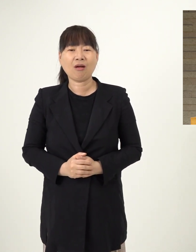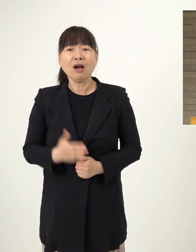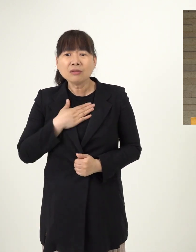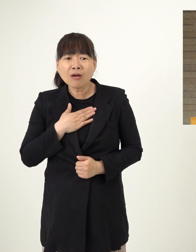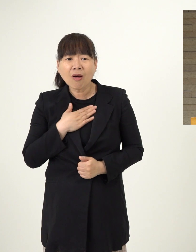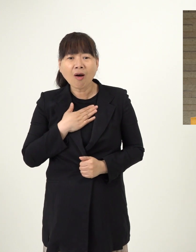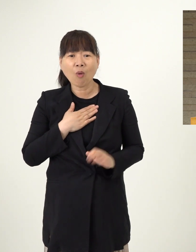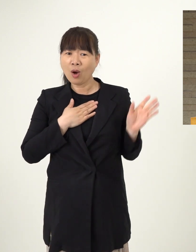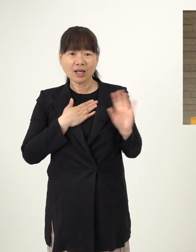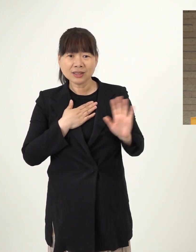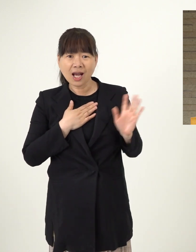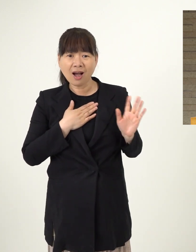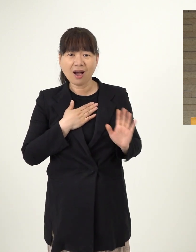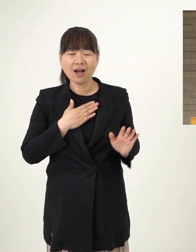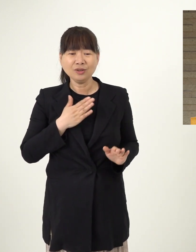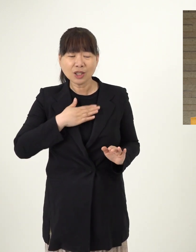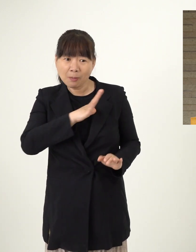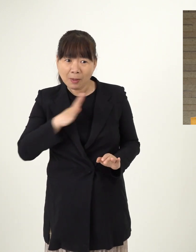저는 아니지요.